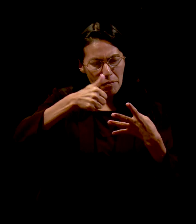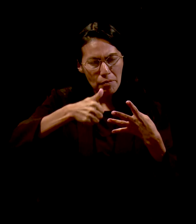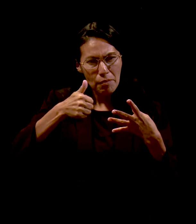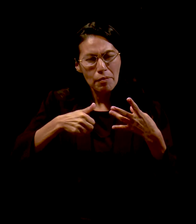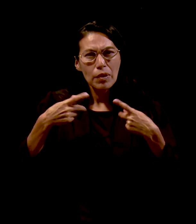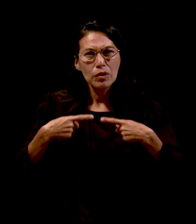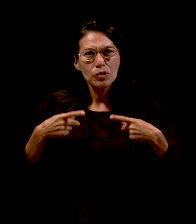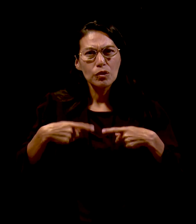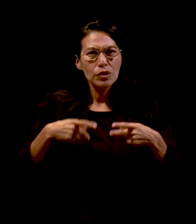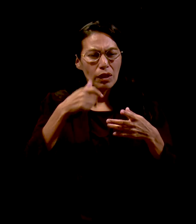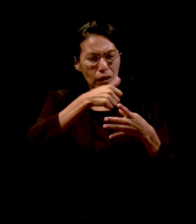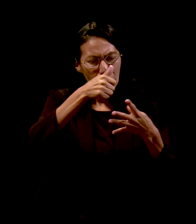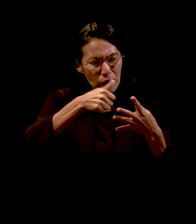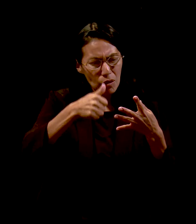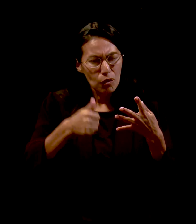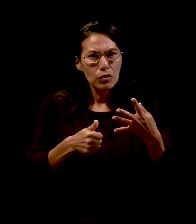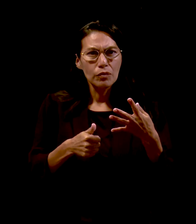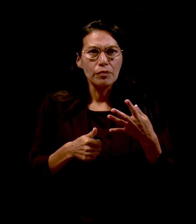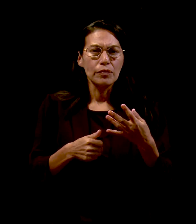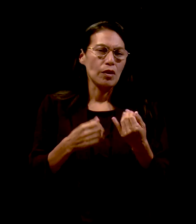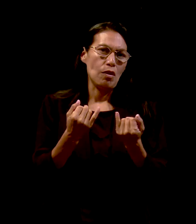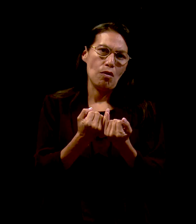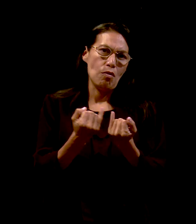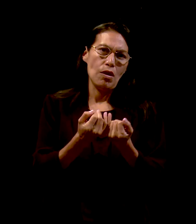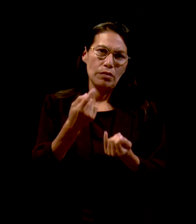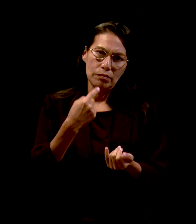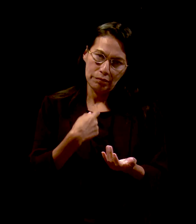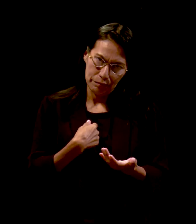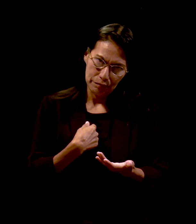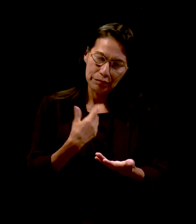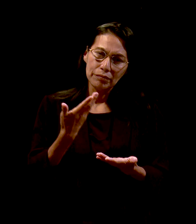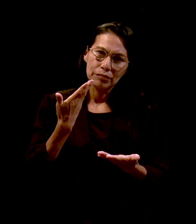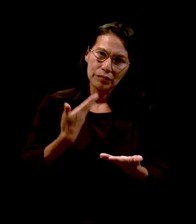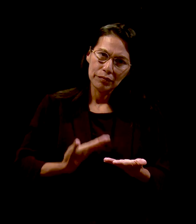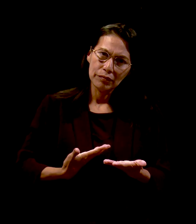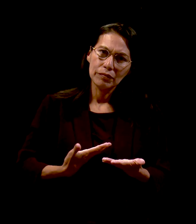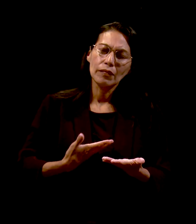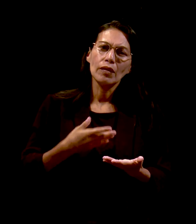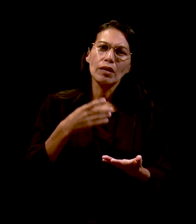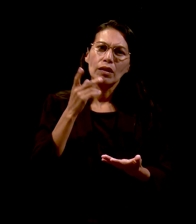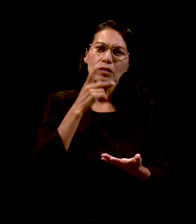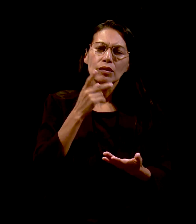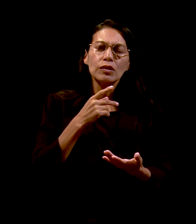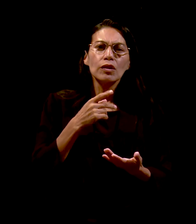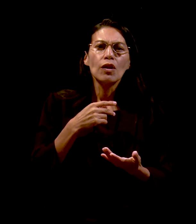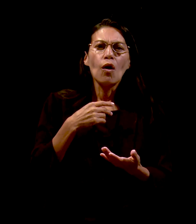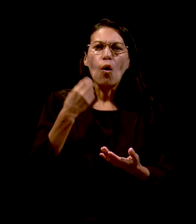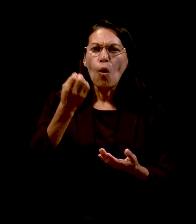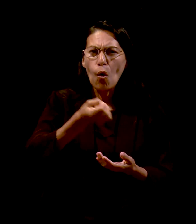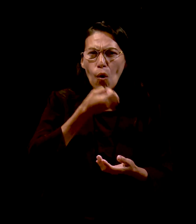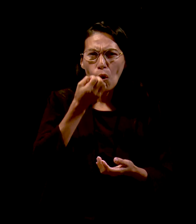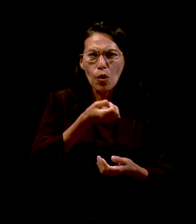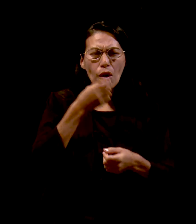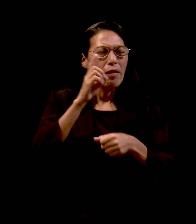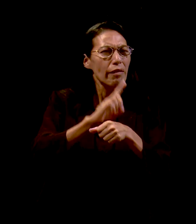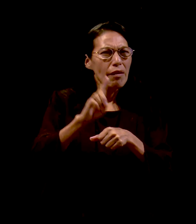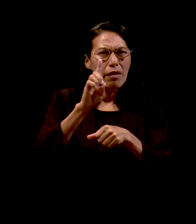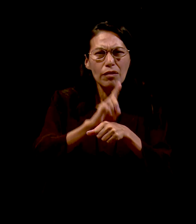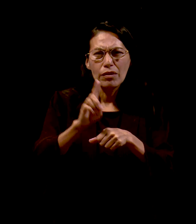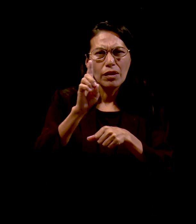que ahora diariamente por tus peticiones con mucho fervor